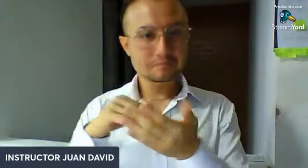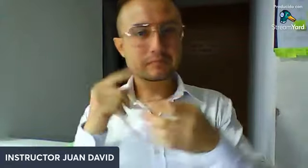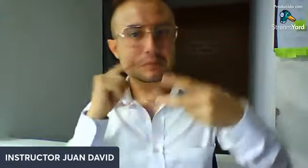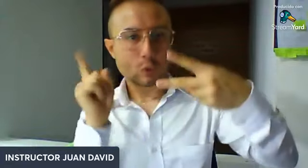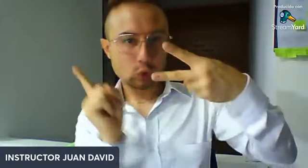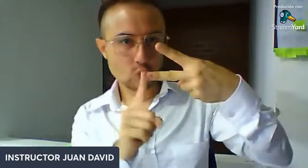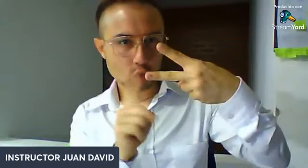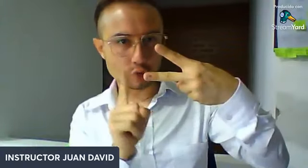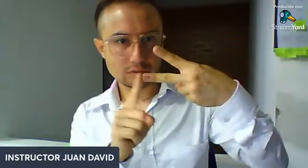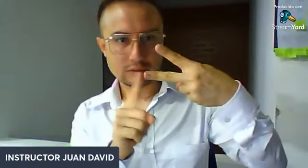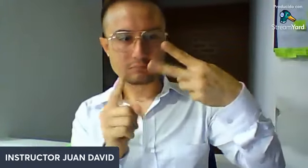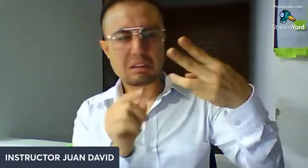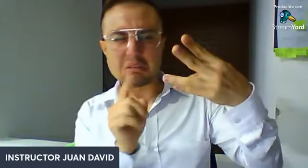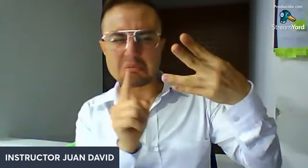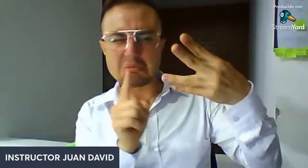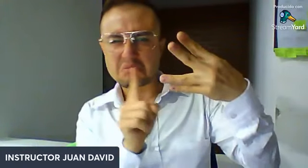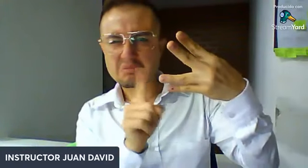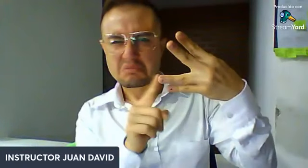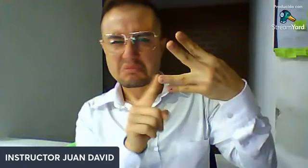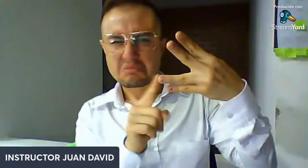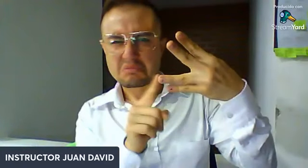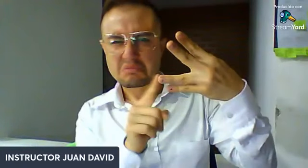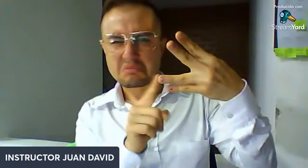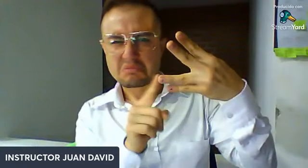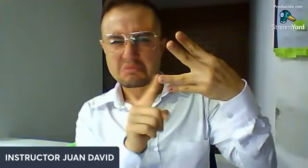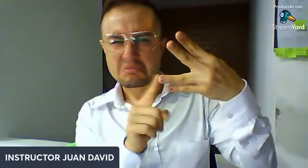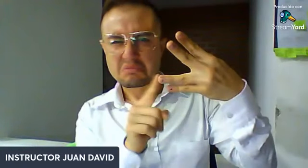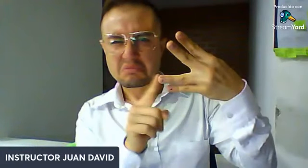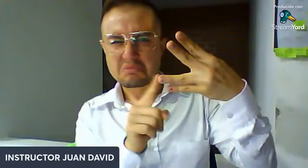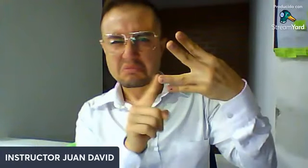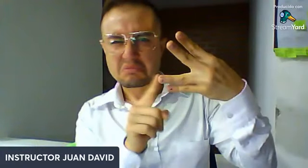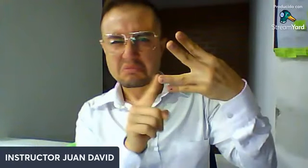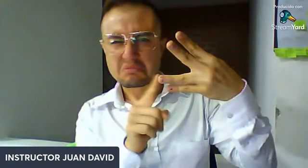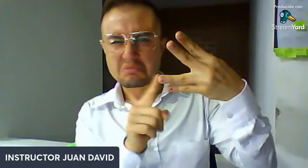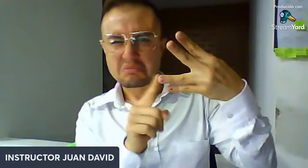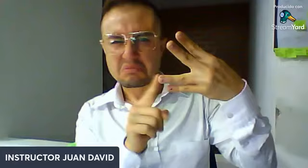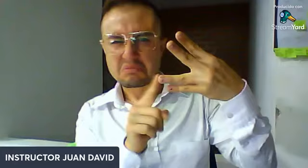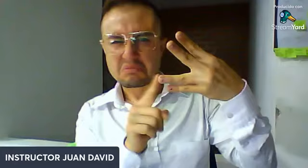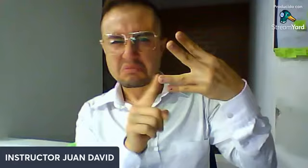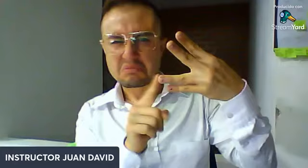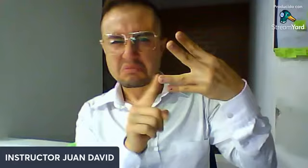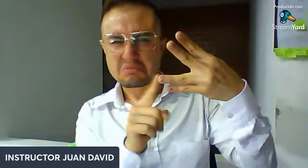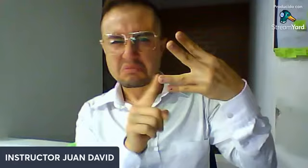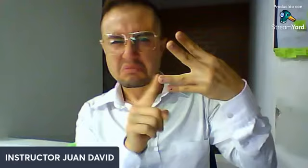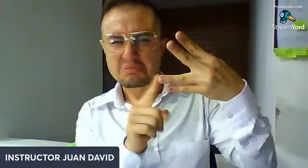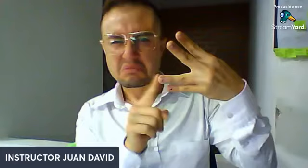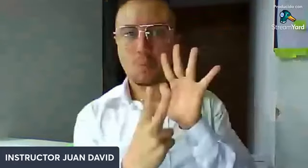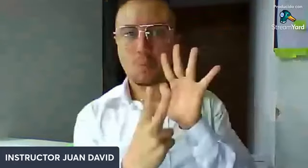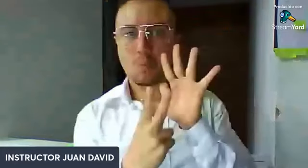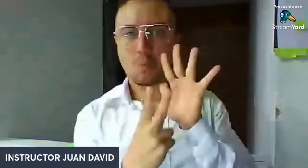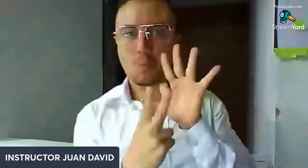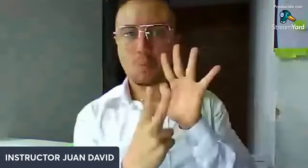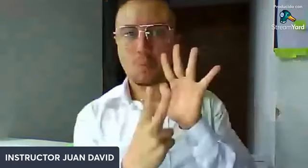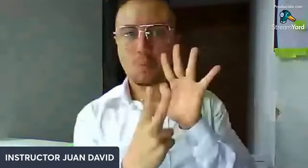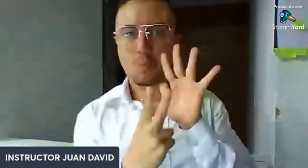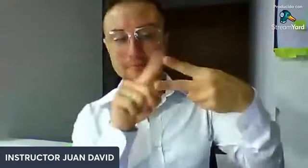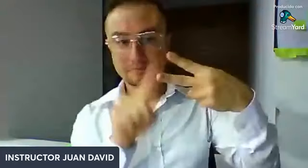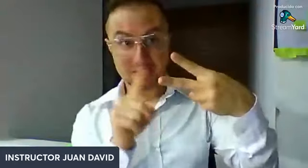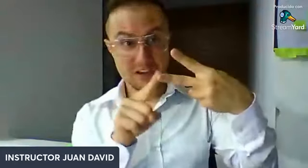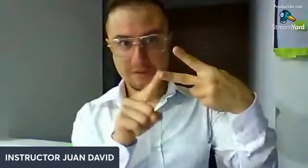Bueno, entonces vamos a ver otra vez el segundo video. Perdón, vamos a verlo de